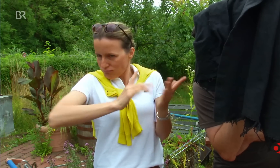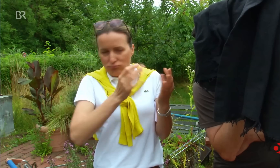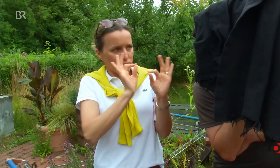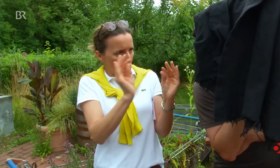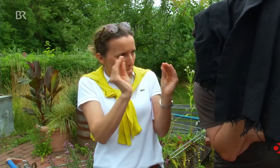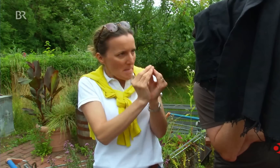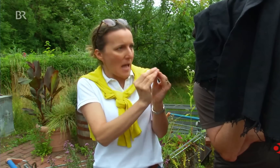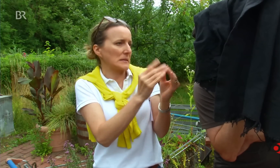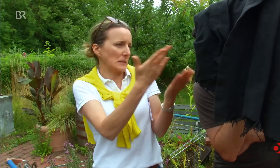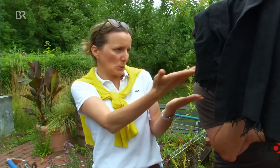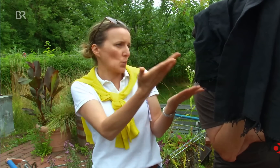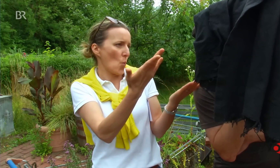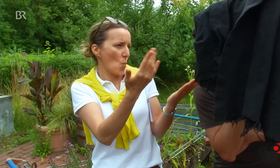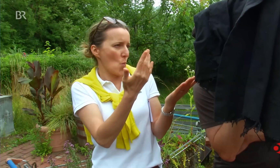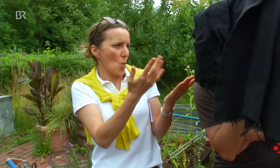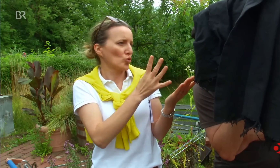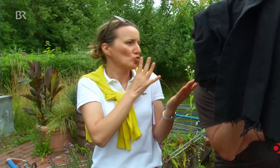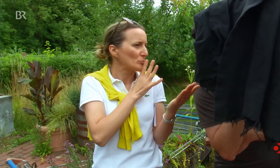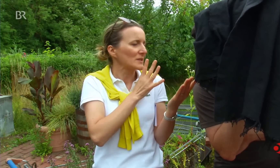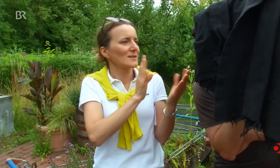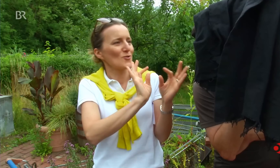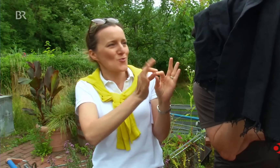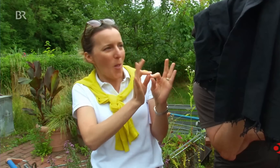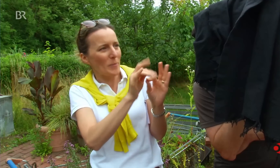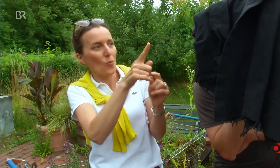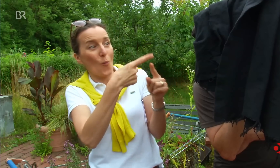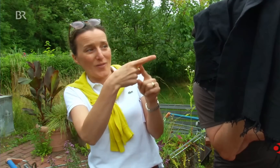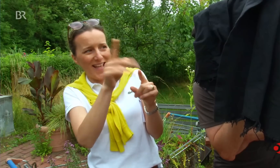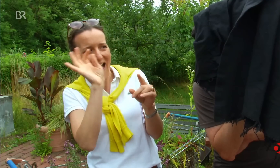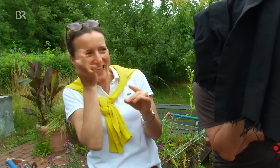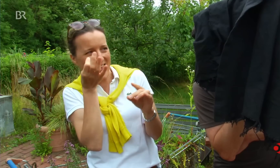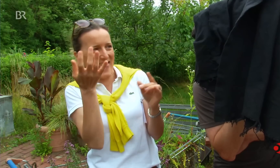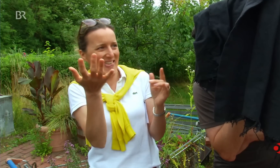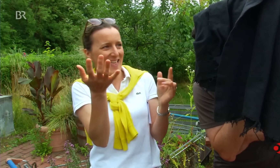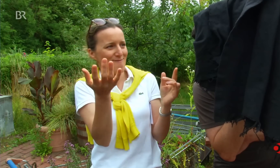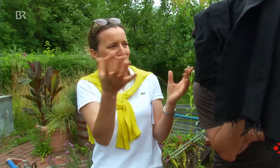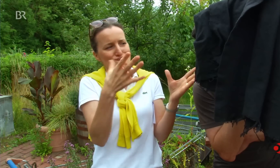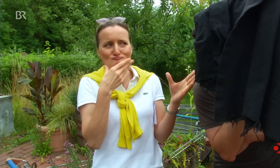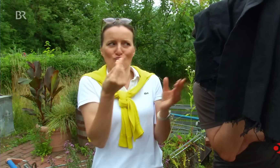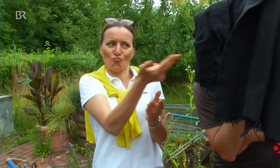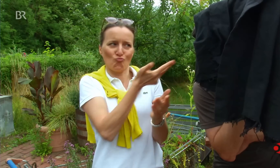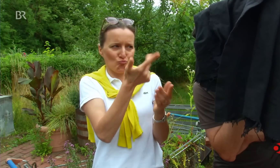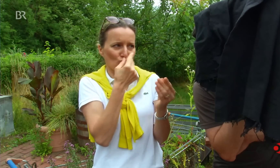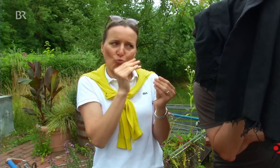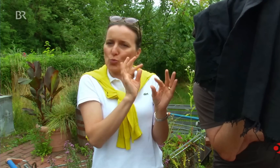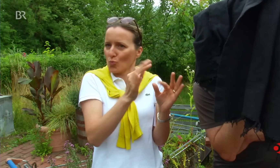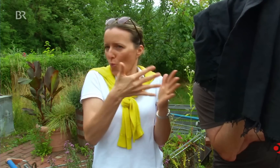die Gebärden gut zu sehen sind. Ich kontrolliere, dass alles zusammenpasst zwischen Gesprochenem, der